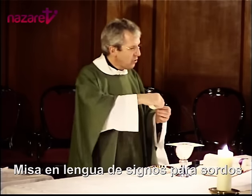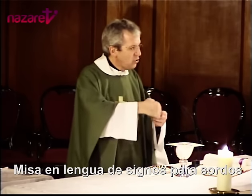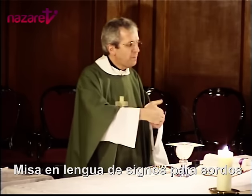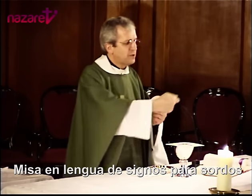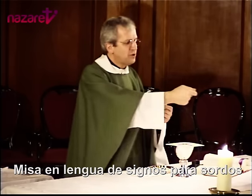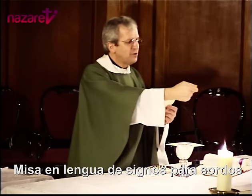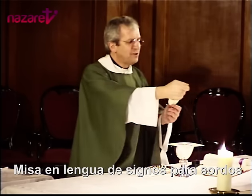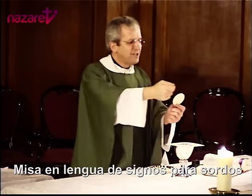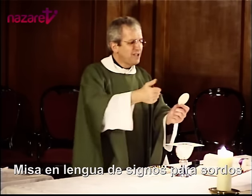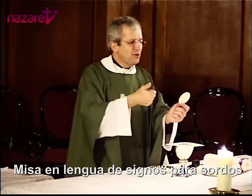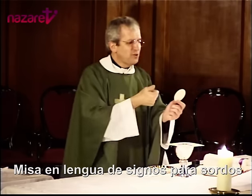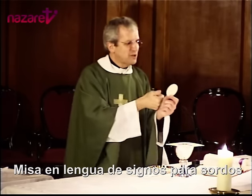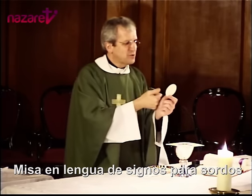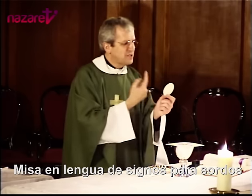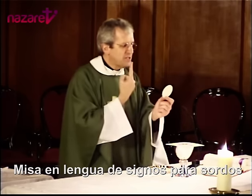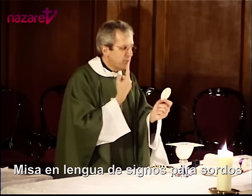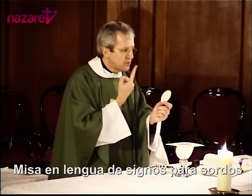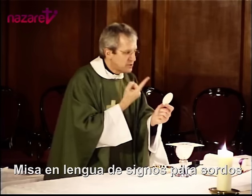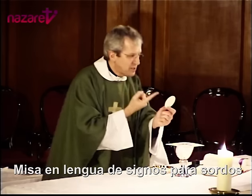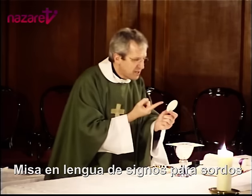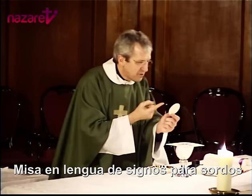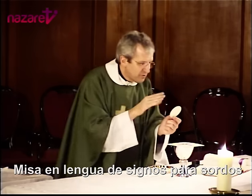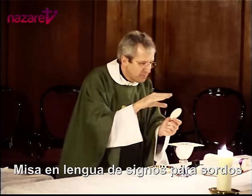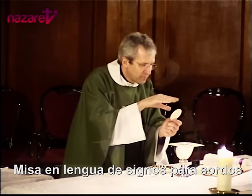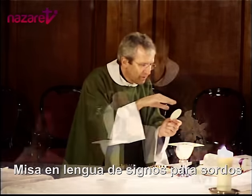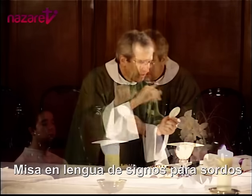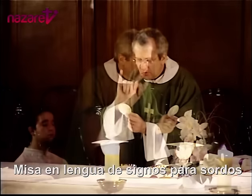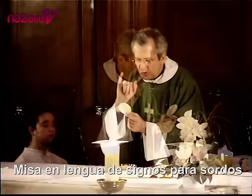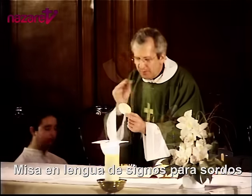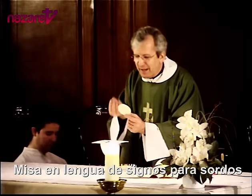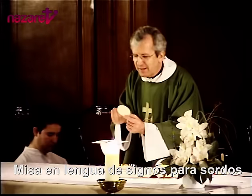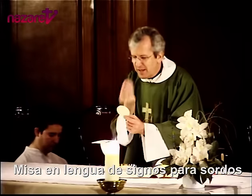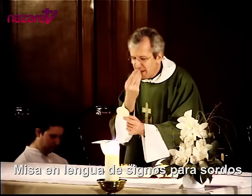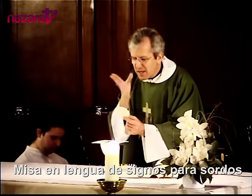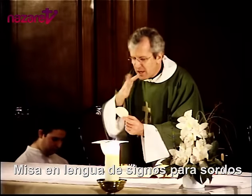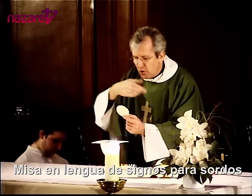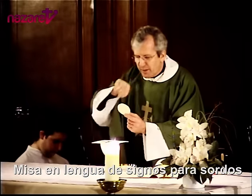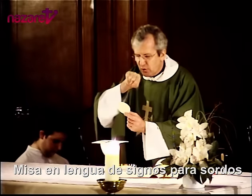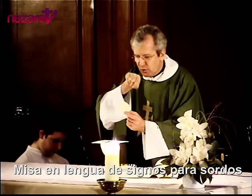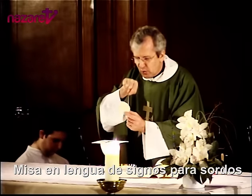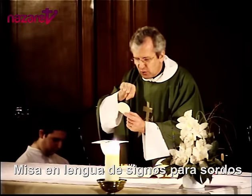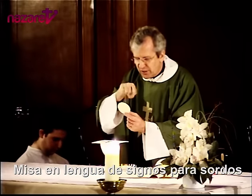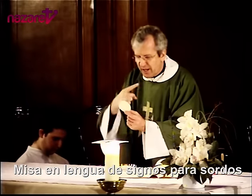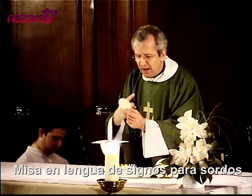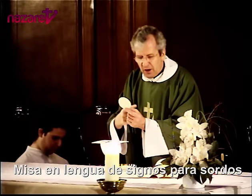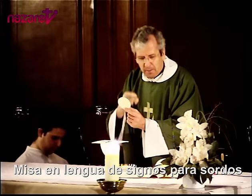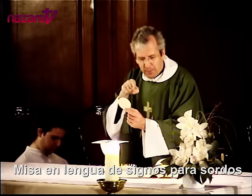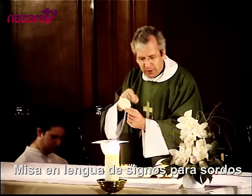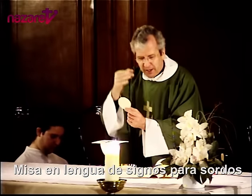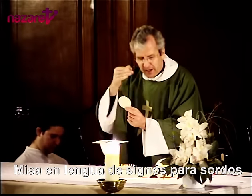lo partió y lo dio a sus discípulos diciendo: tomad y comed todos de él, porque